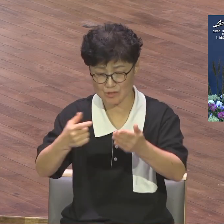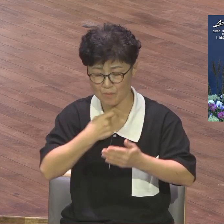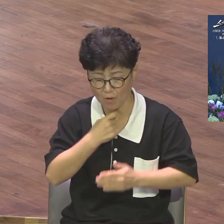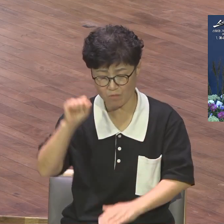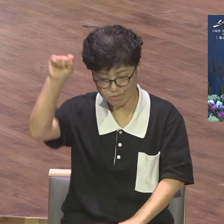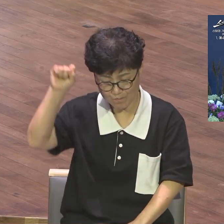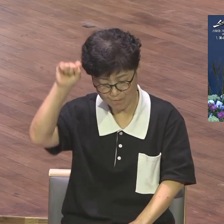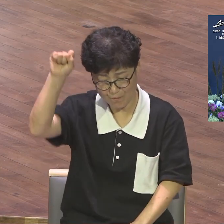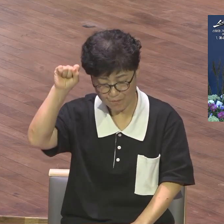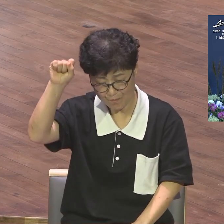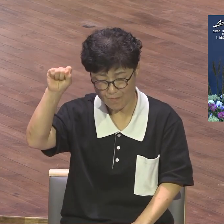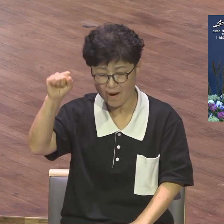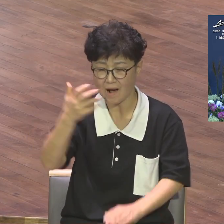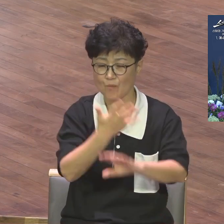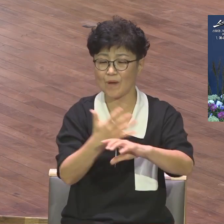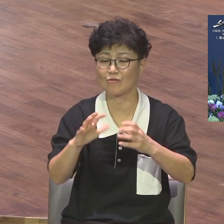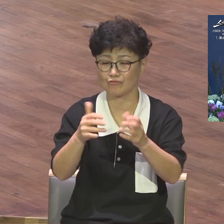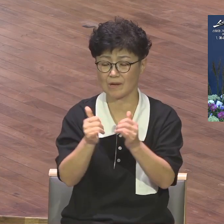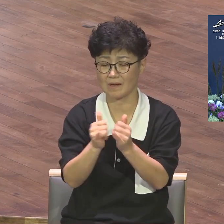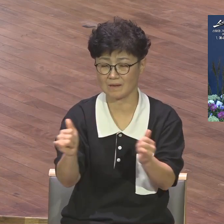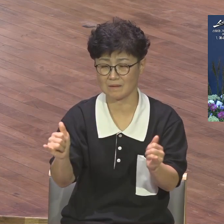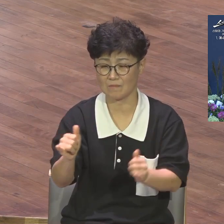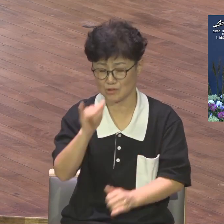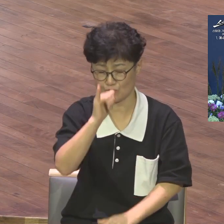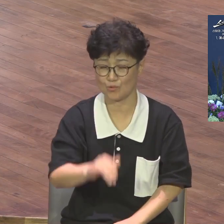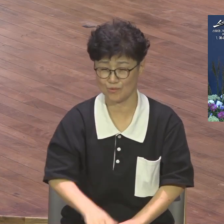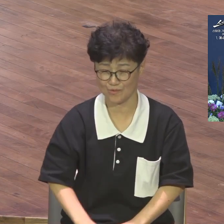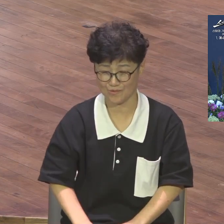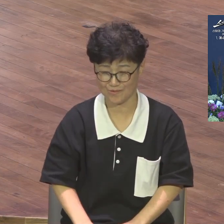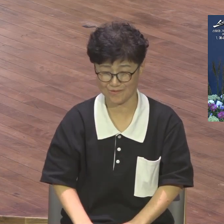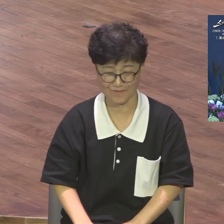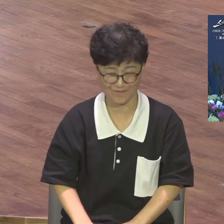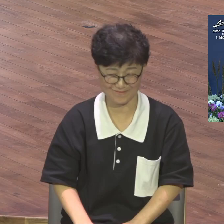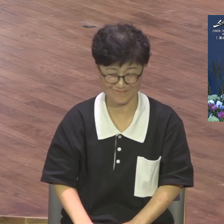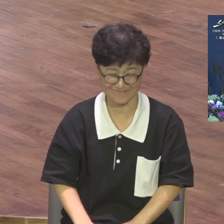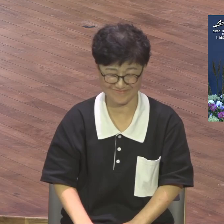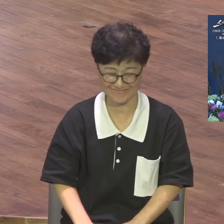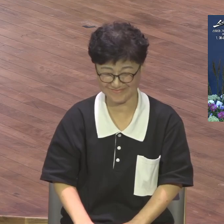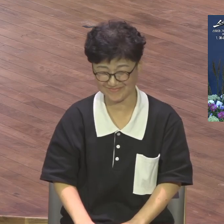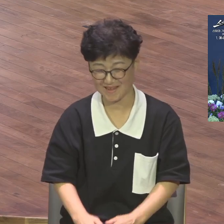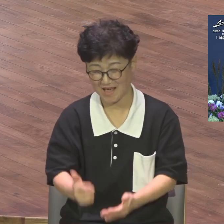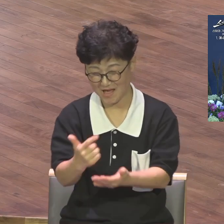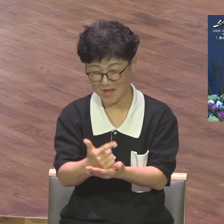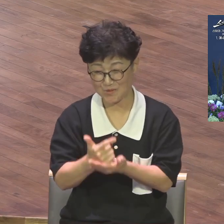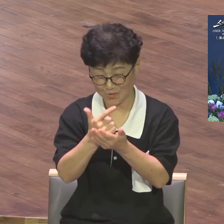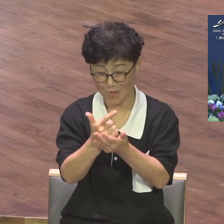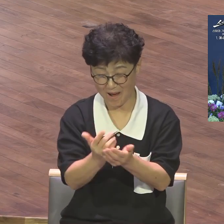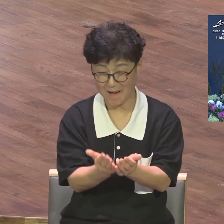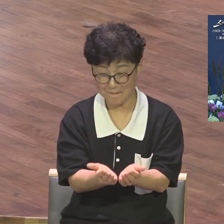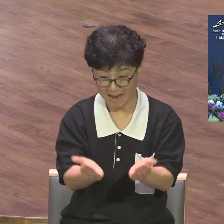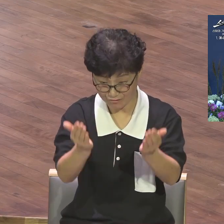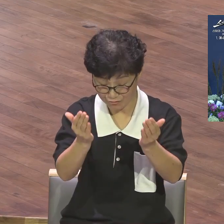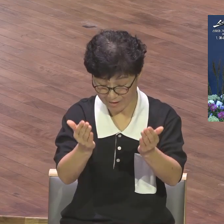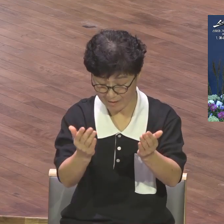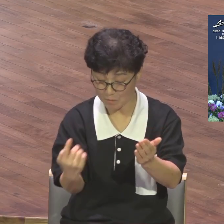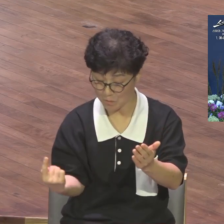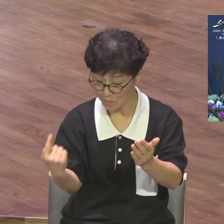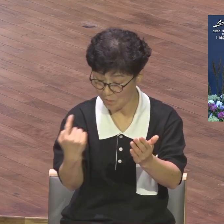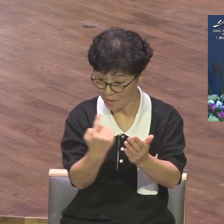뭐 걔 때문에 예배 못 드리시는 분들도 있고. 자, 노아의 방주는 분명히 칸이 나눠져 있었습니다. 그리고 동물은 하나님